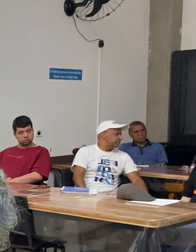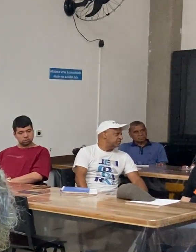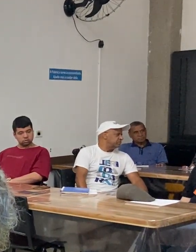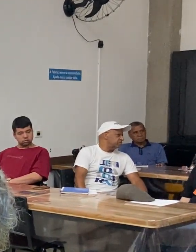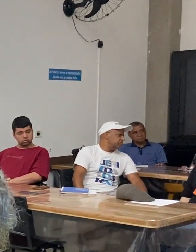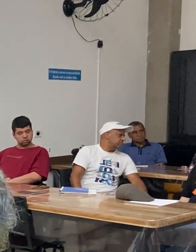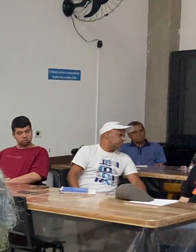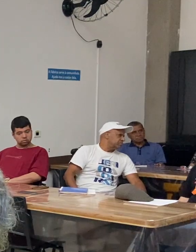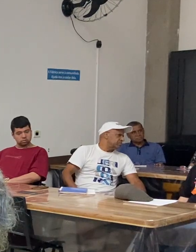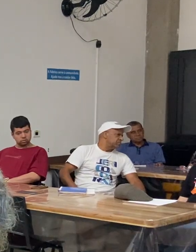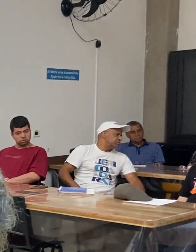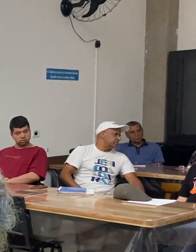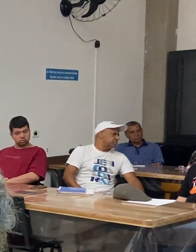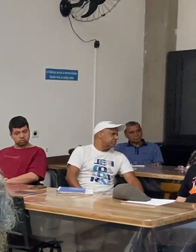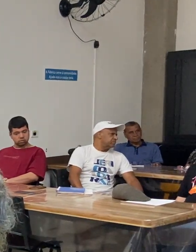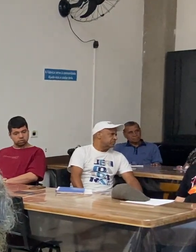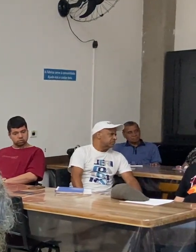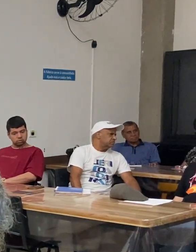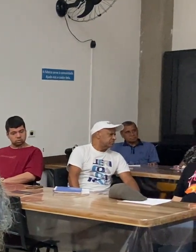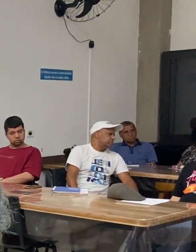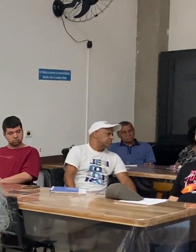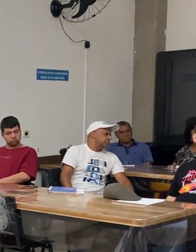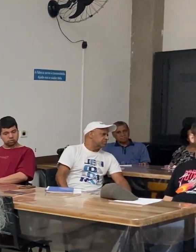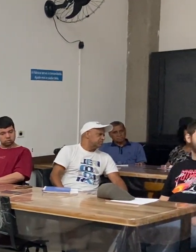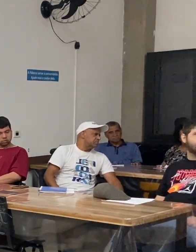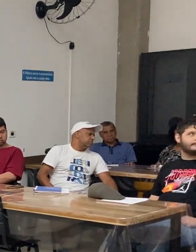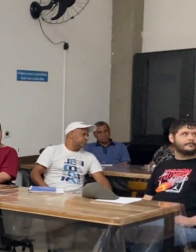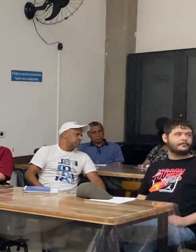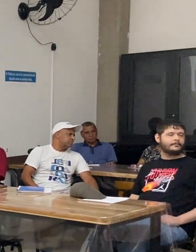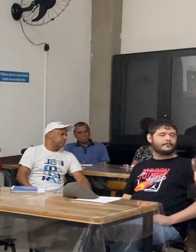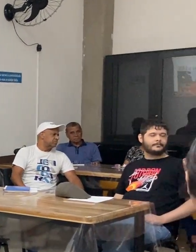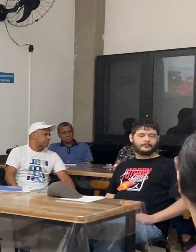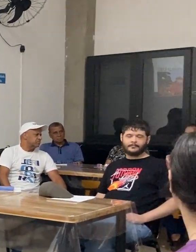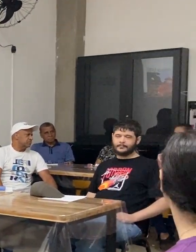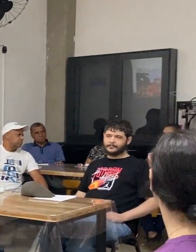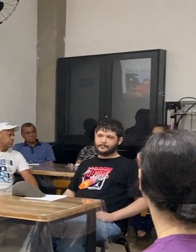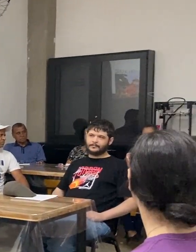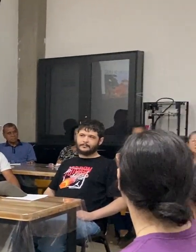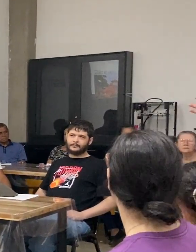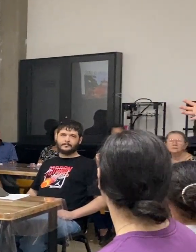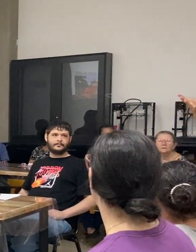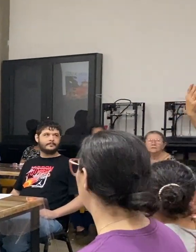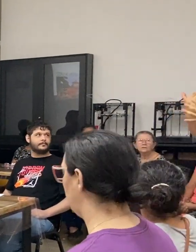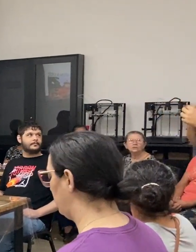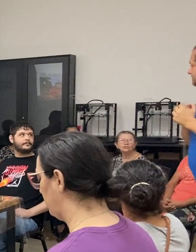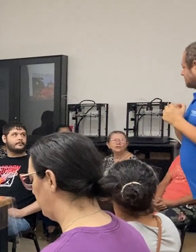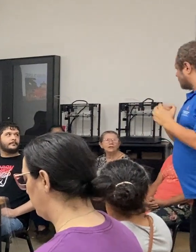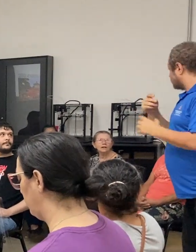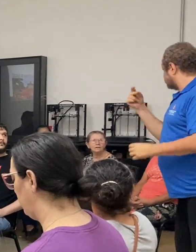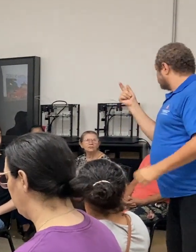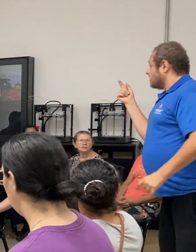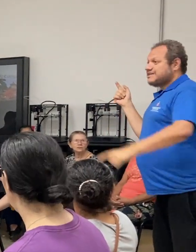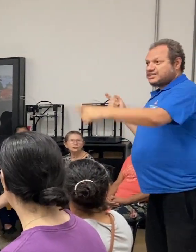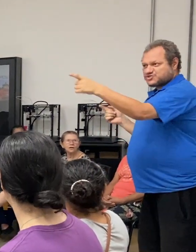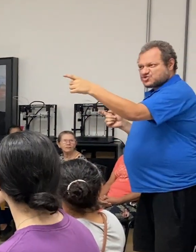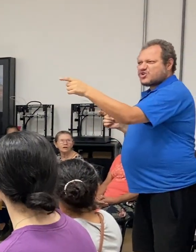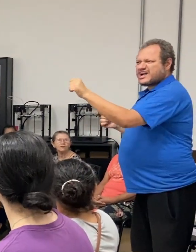Não, é a época da história, mas é no começo da civilização. É isso que a gente está. O que eles faziam com as pessoas que nasciam? Isso,